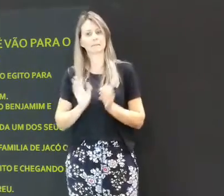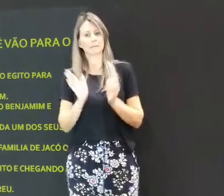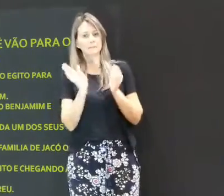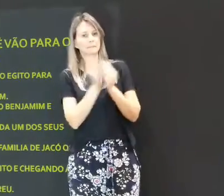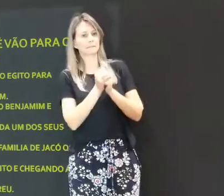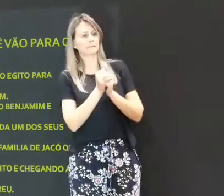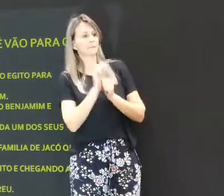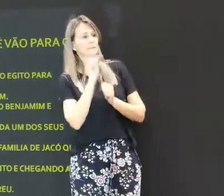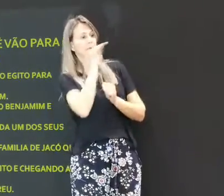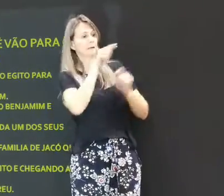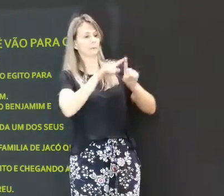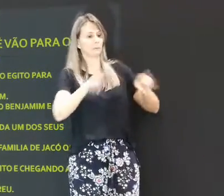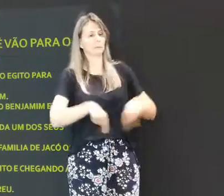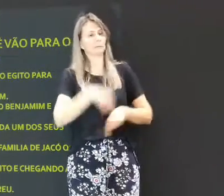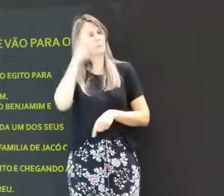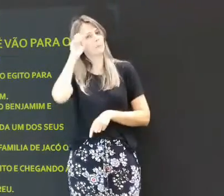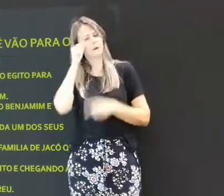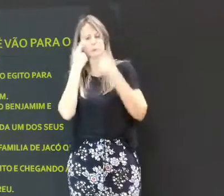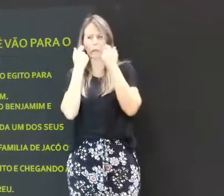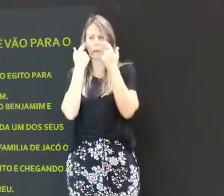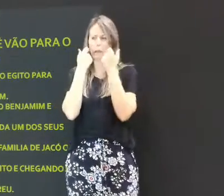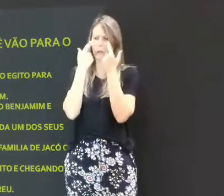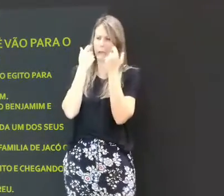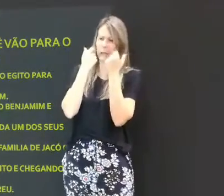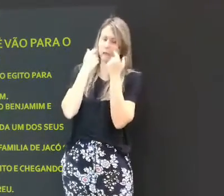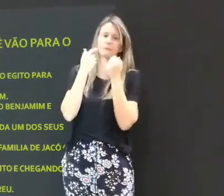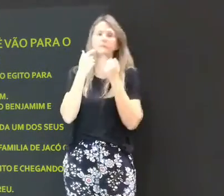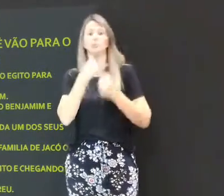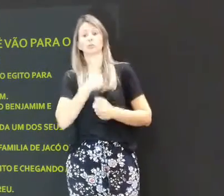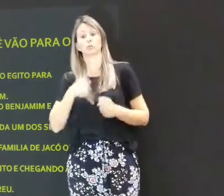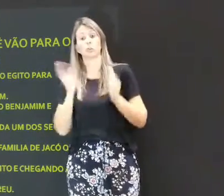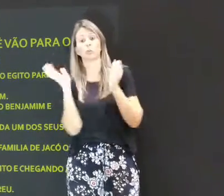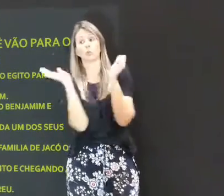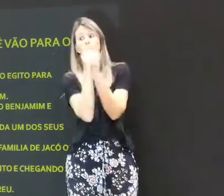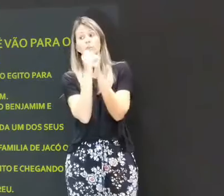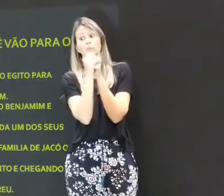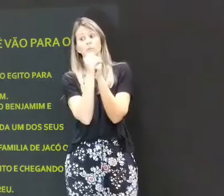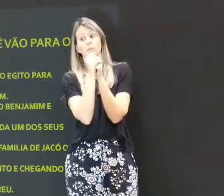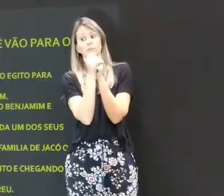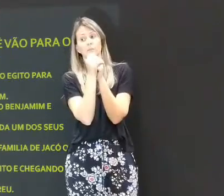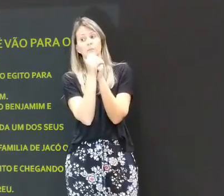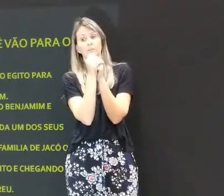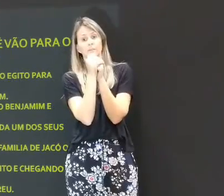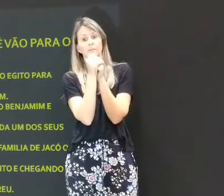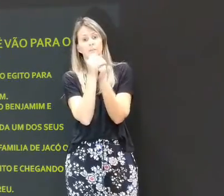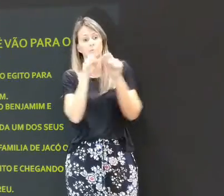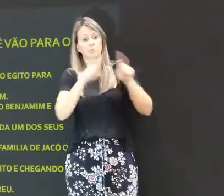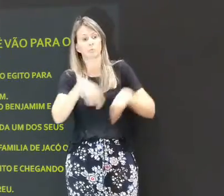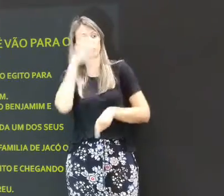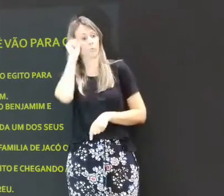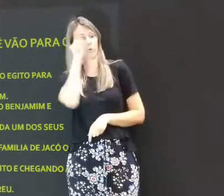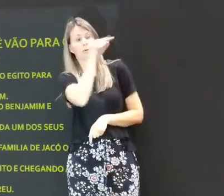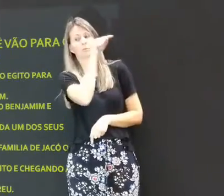porque antes ele era secreto, numa sala lá, né? Ele tinha chorado muito porque tinha encontrado os irmãos, né? E José, quando